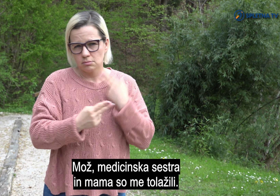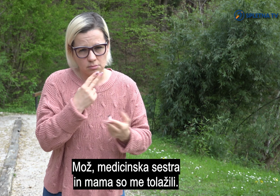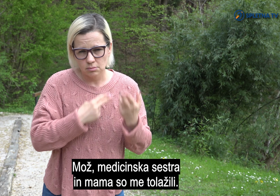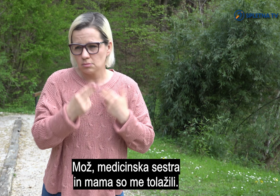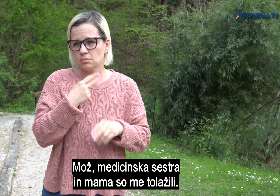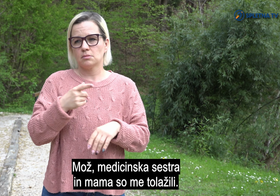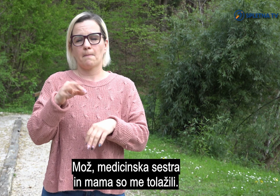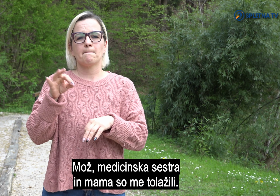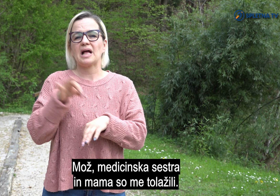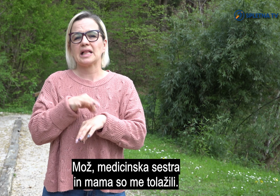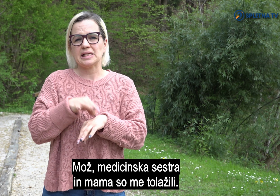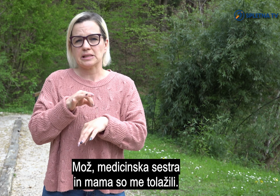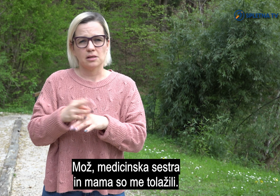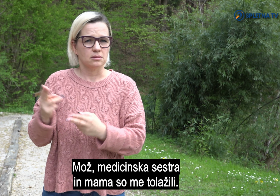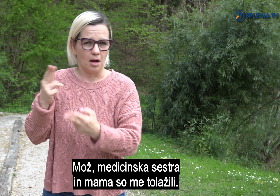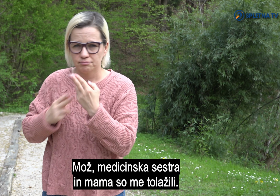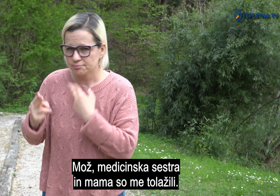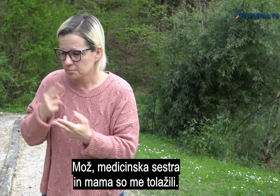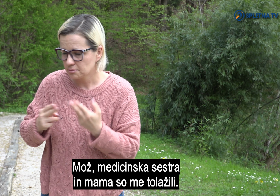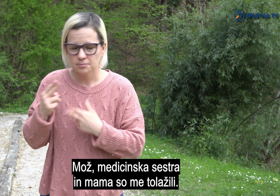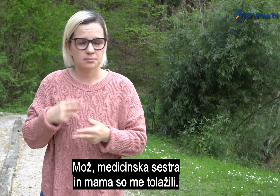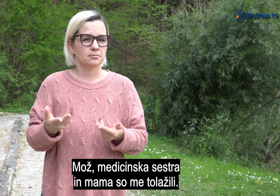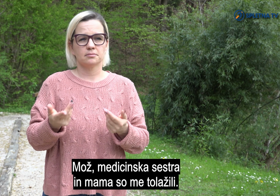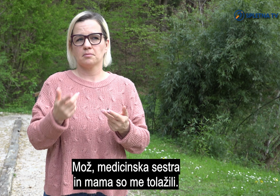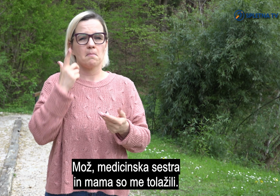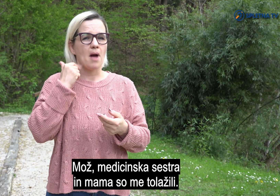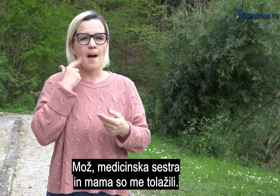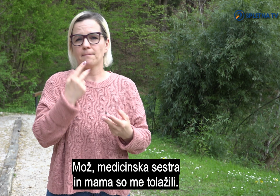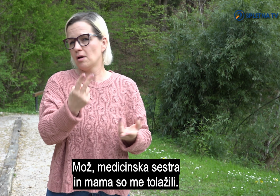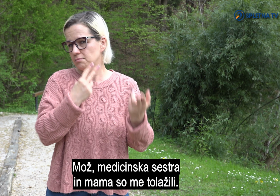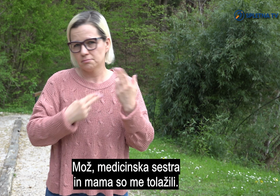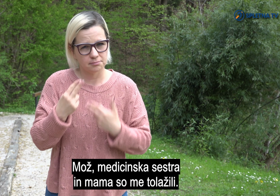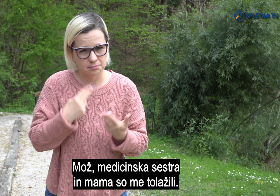Mož, medicinska sestra in mama so me tolažili.